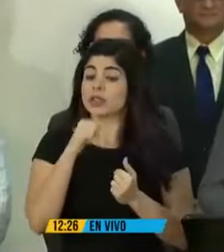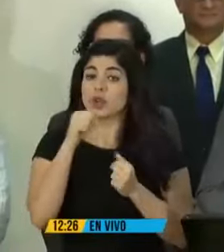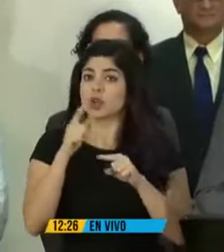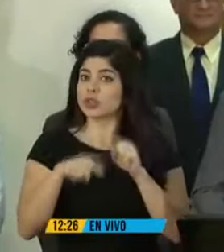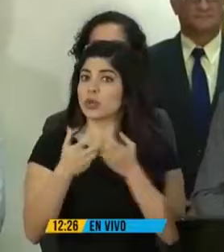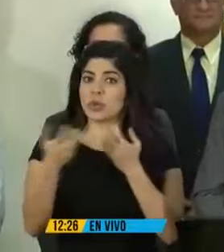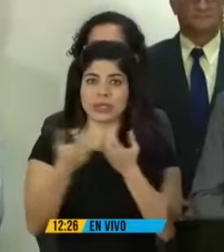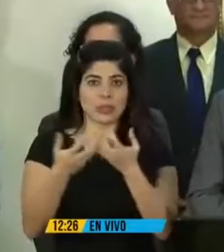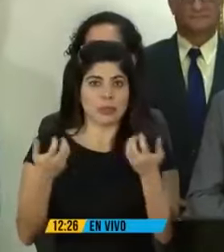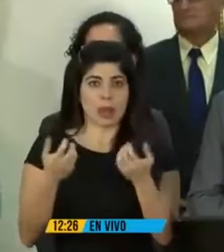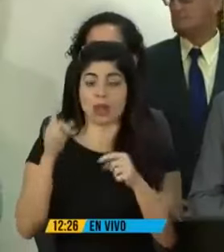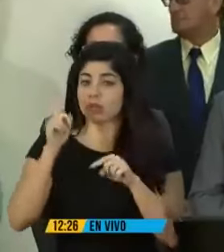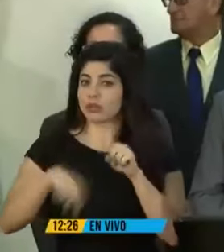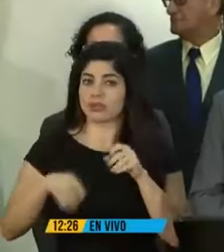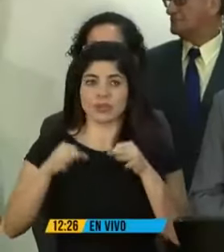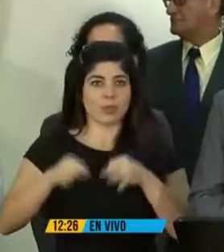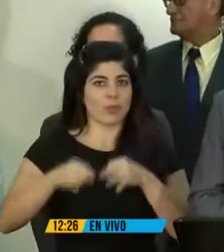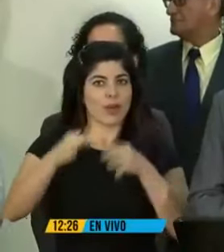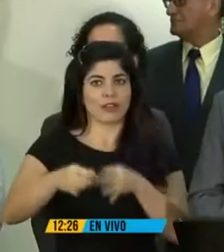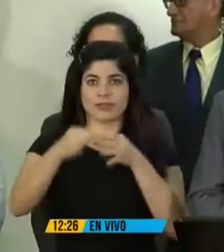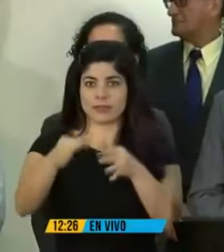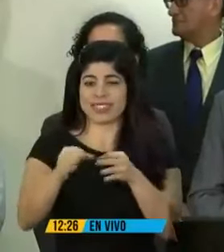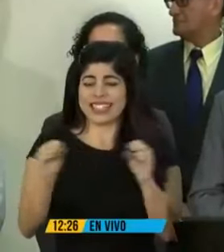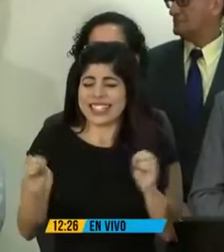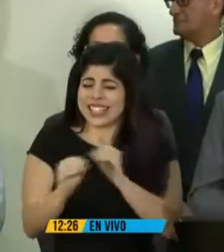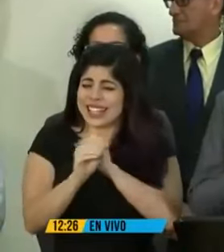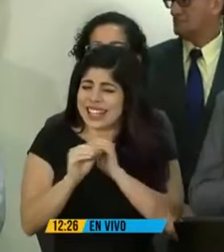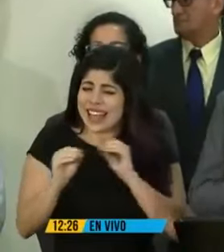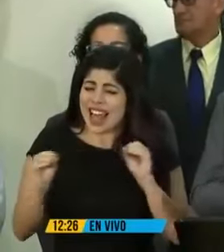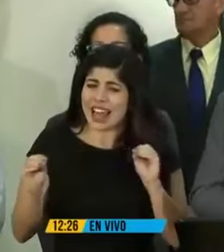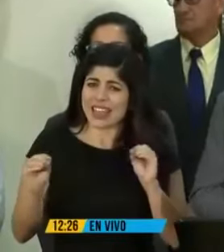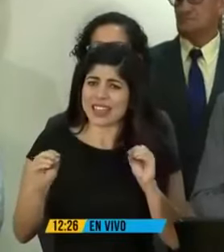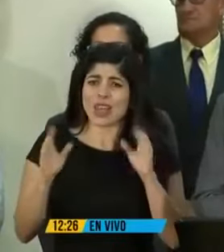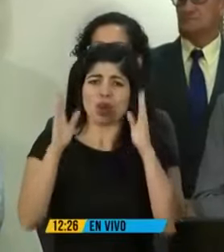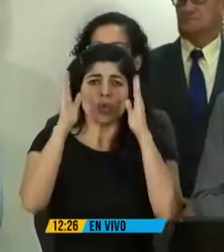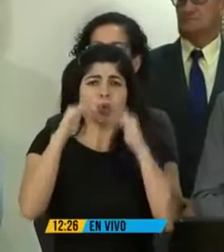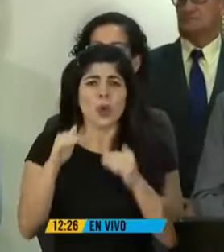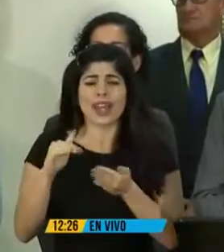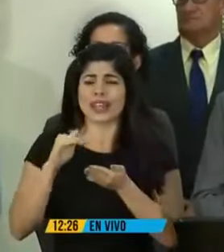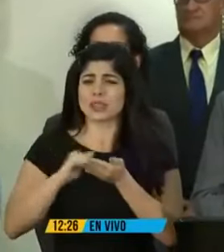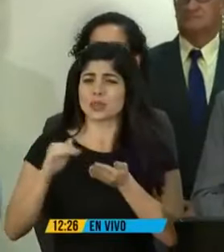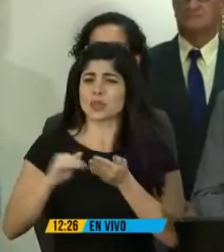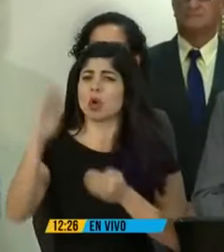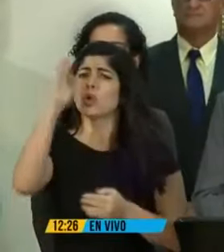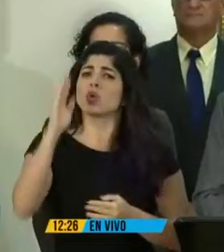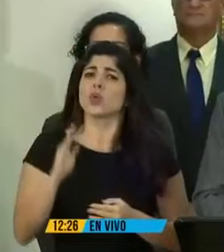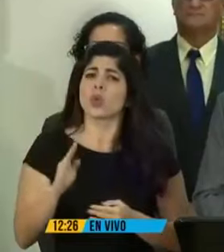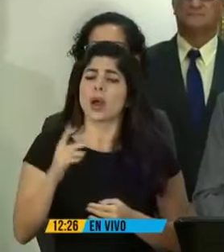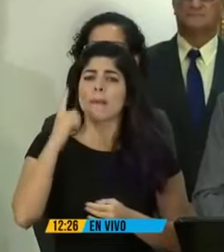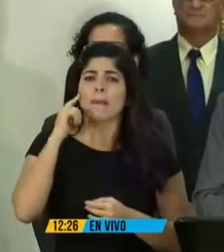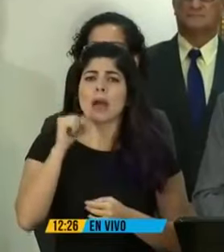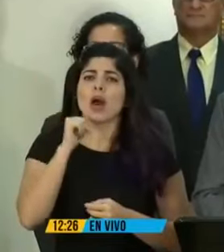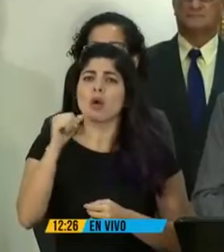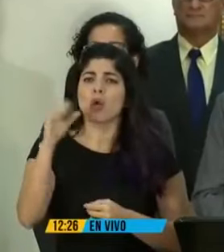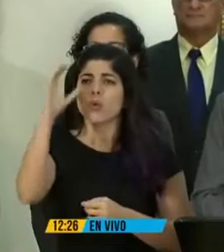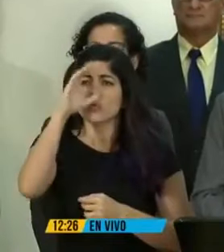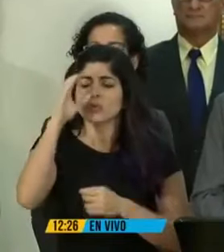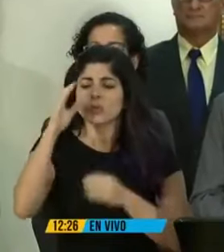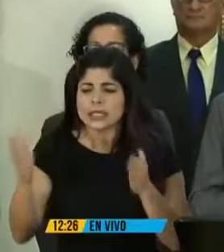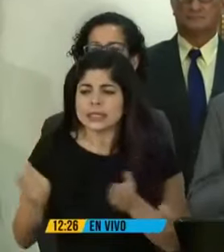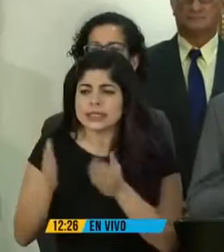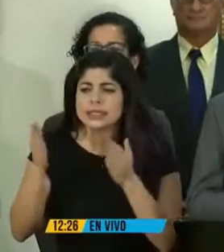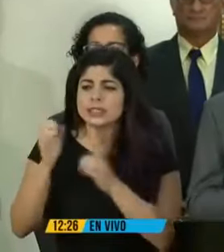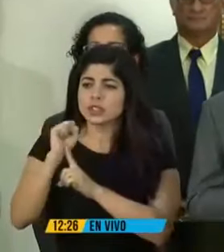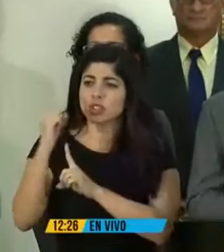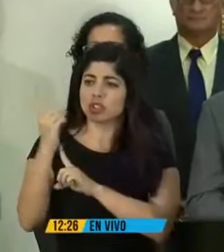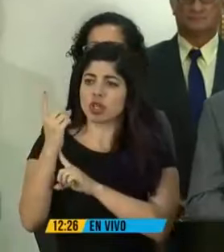son postergables. Nadie debe tener ninguna excusa nunca para no construir una sociedad basada en